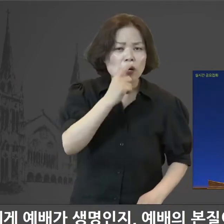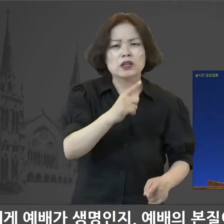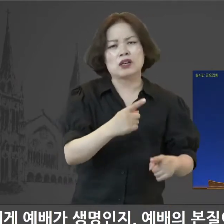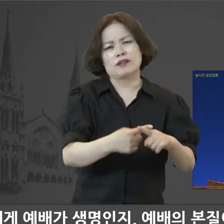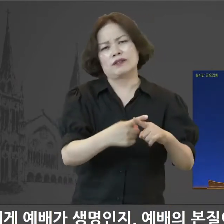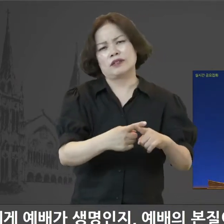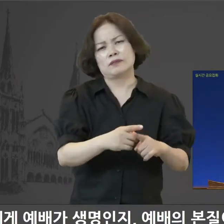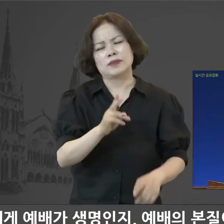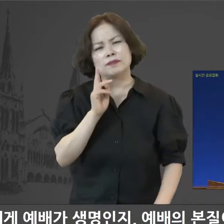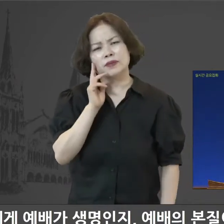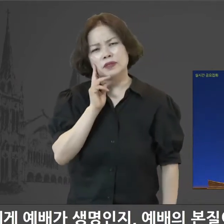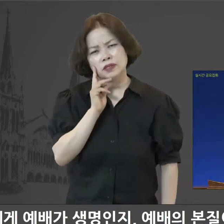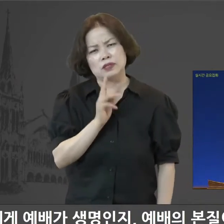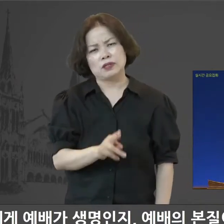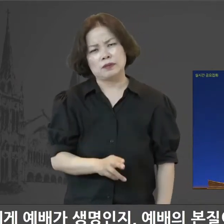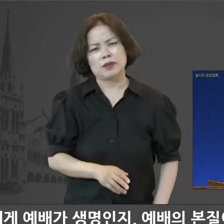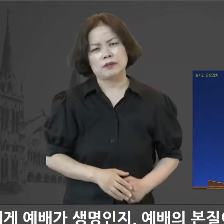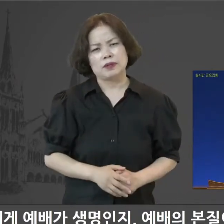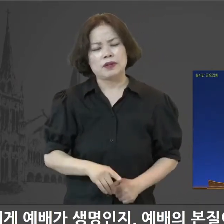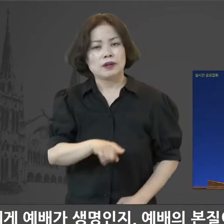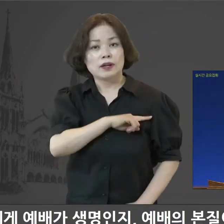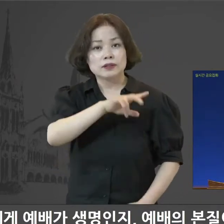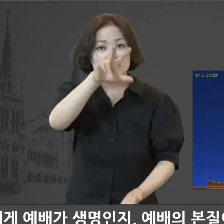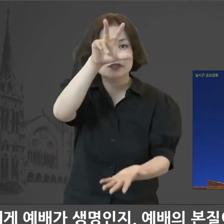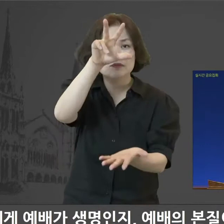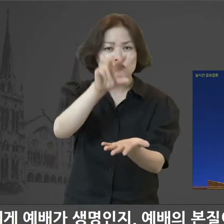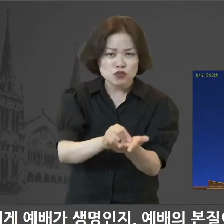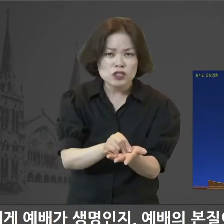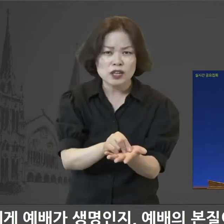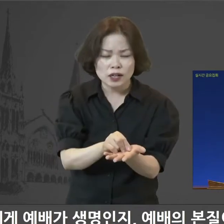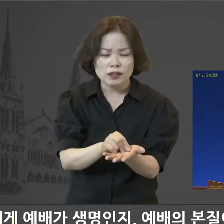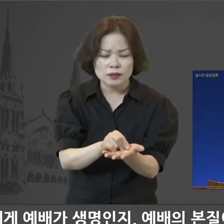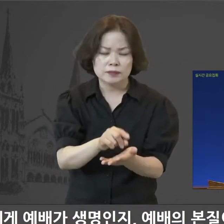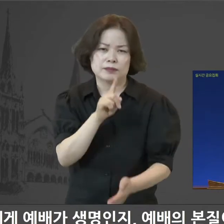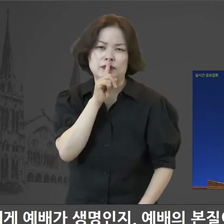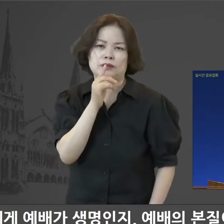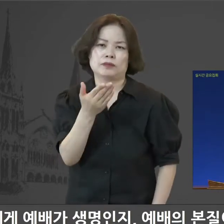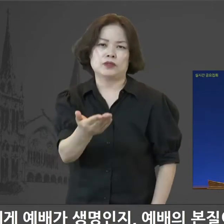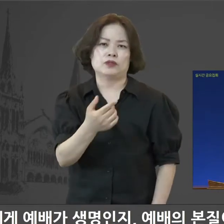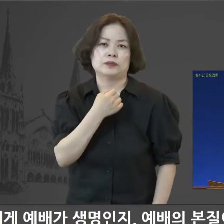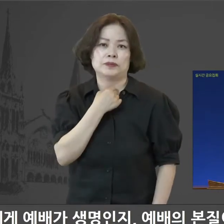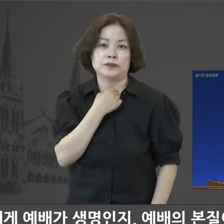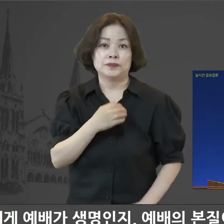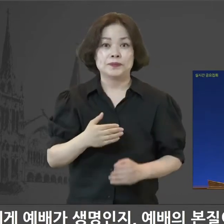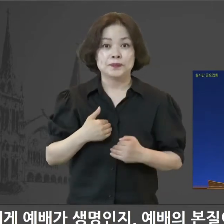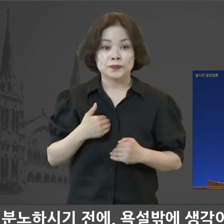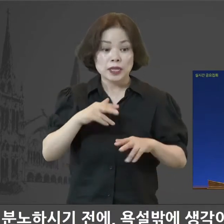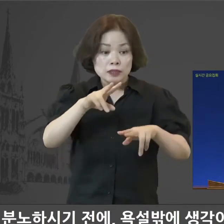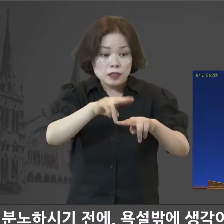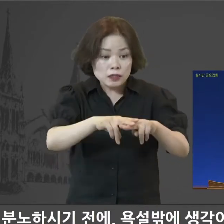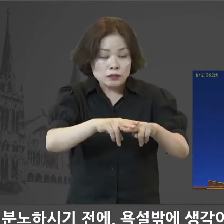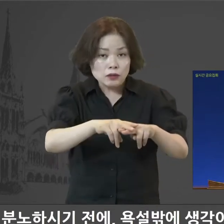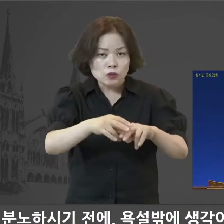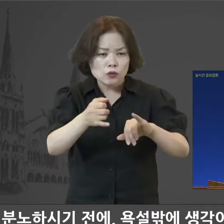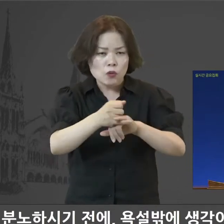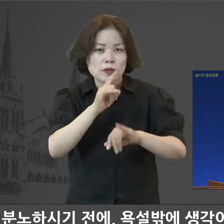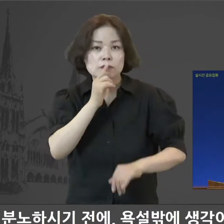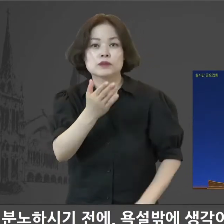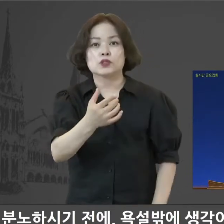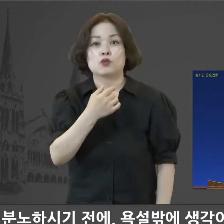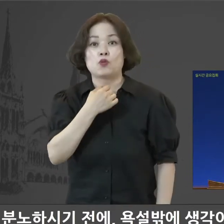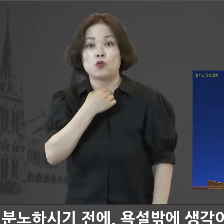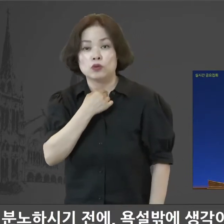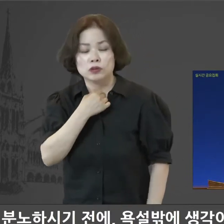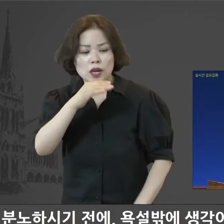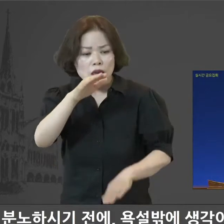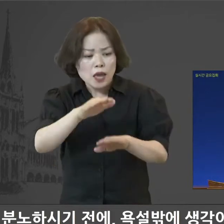그 비참함이 가장 큰 문제라는 것을 제가 말씀드리고 싶은 거예요. 그러니까 제가 이 자리에서 분명히 말씀드리고 싶은 것은,